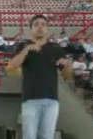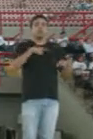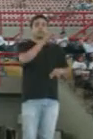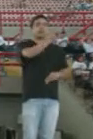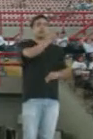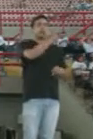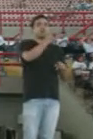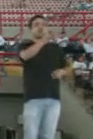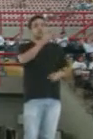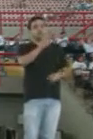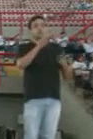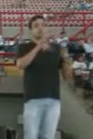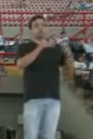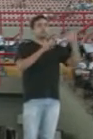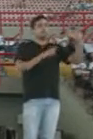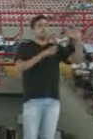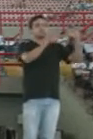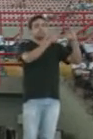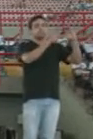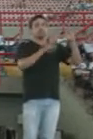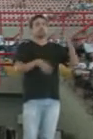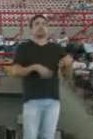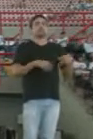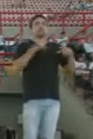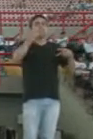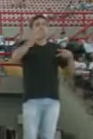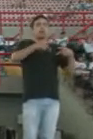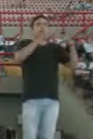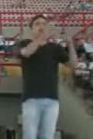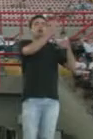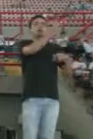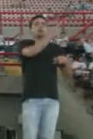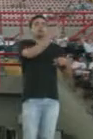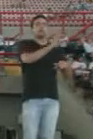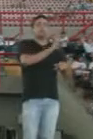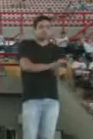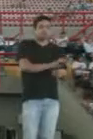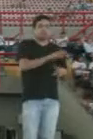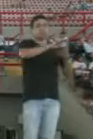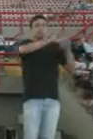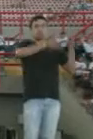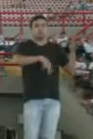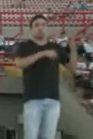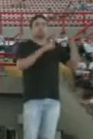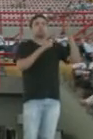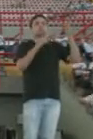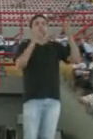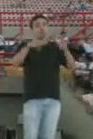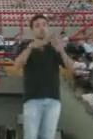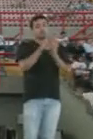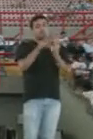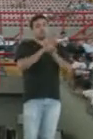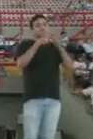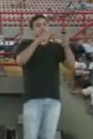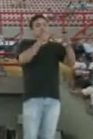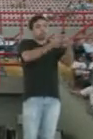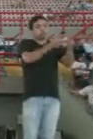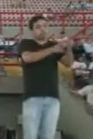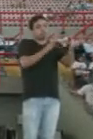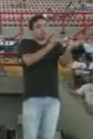não é isso? O S é C, e vai dizendo as letras todas. Legal? ABC do Sertão, você anote